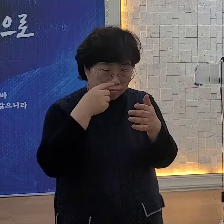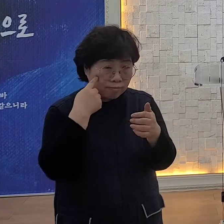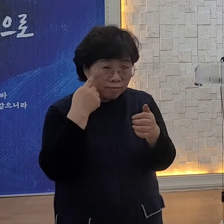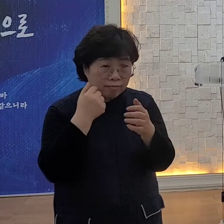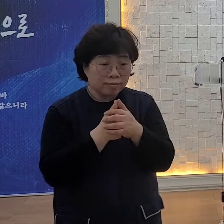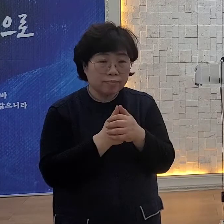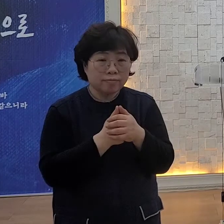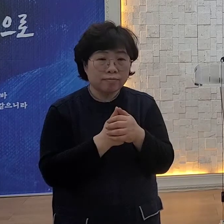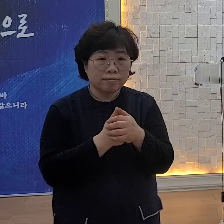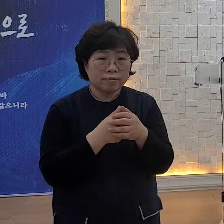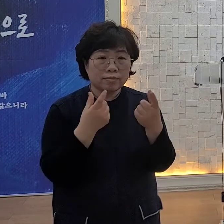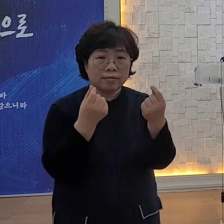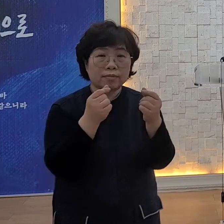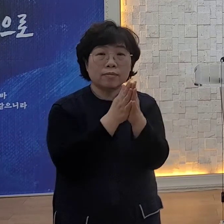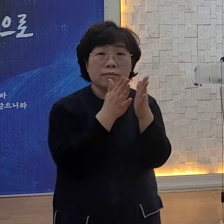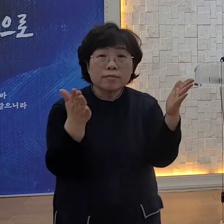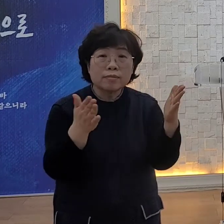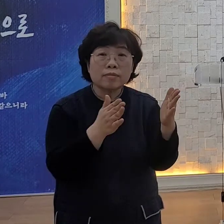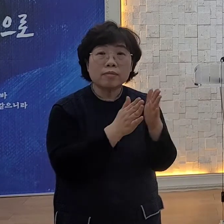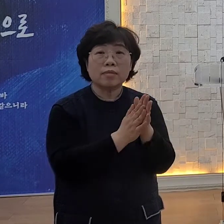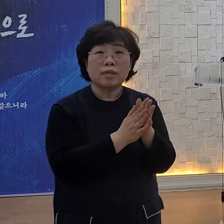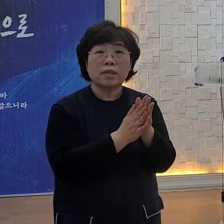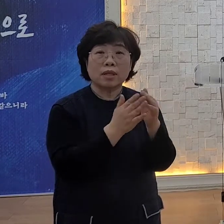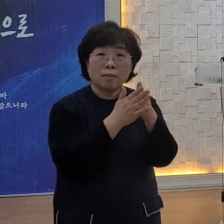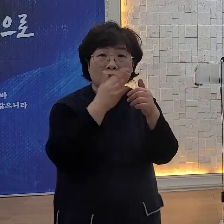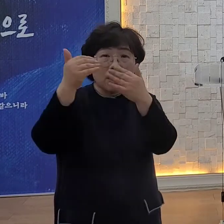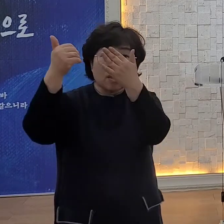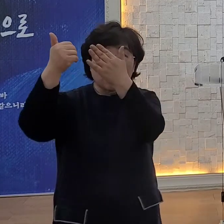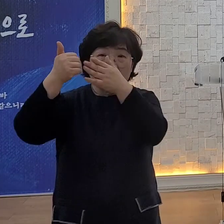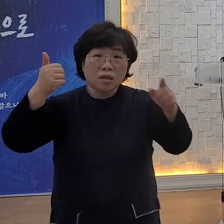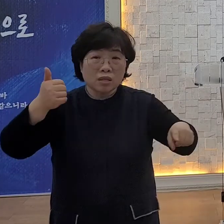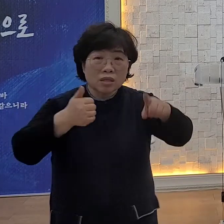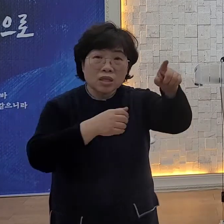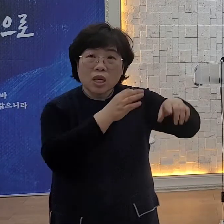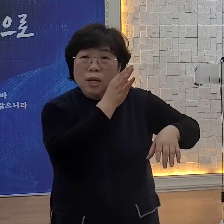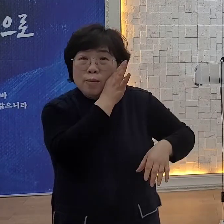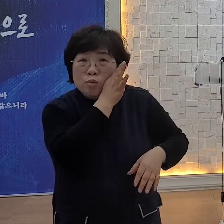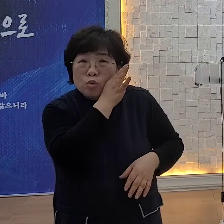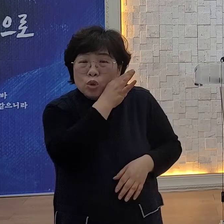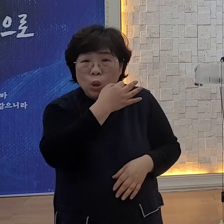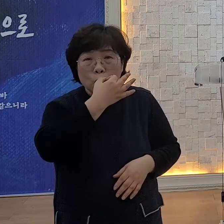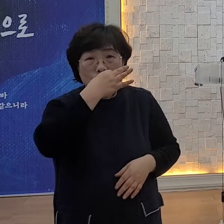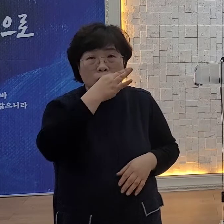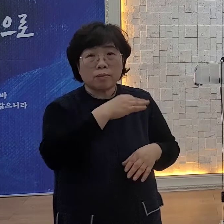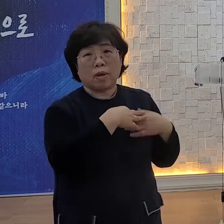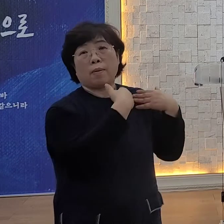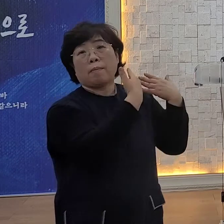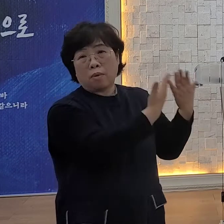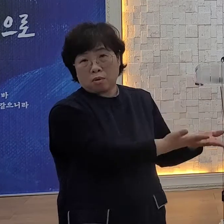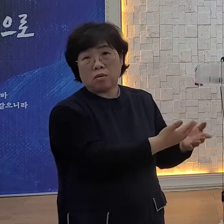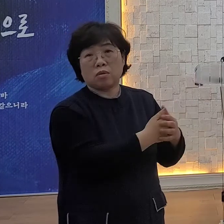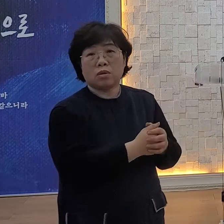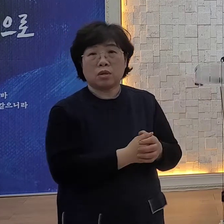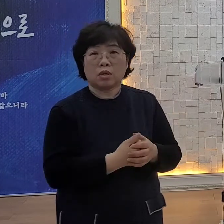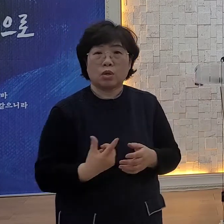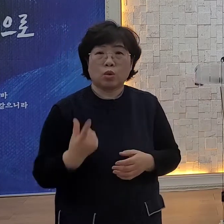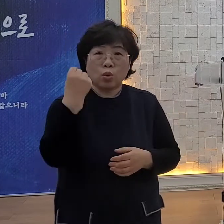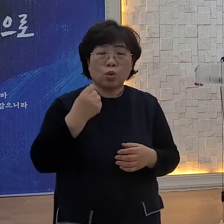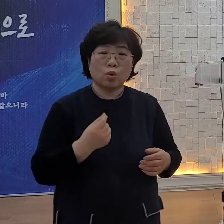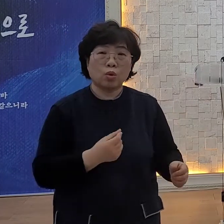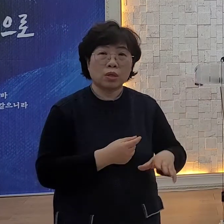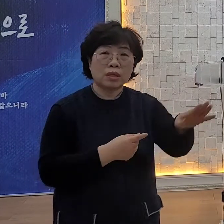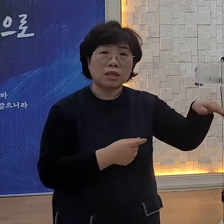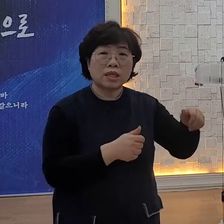한번 같이 읽겠습니다. 시작. 이 때문에 하나님께서 그들을 부끄러운 욕심에 내버려